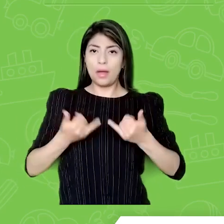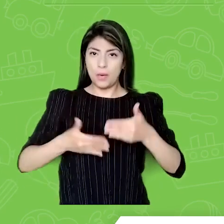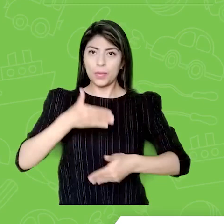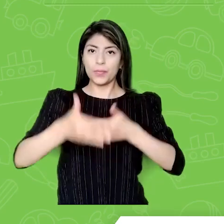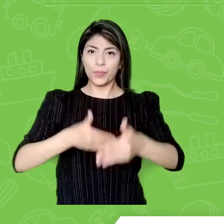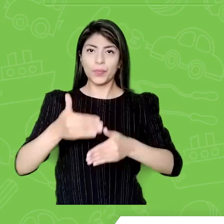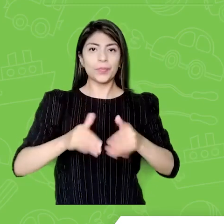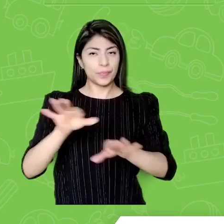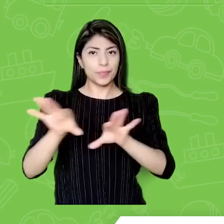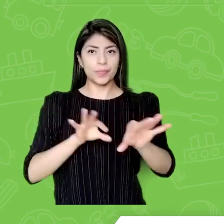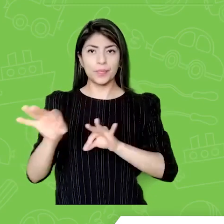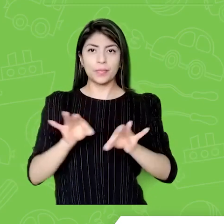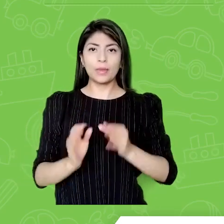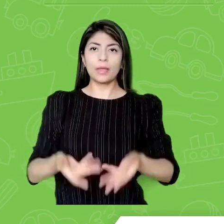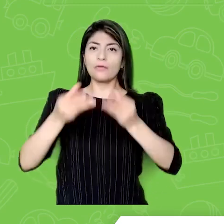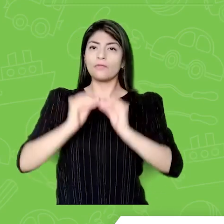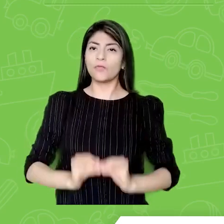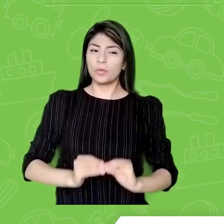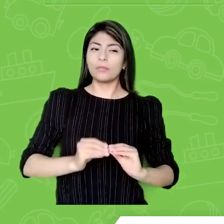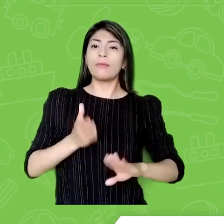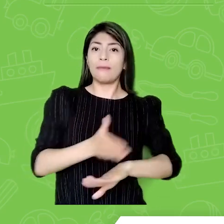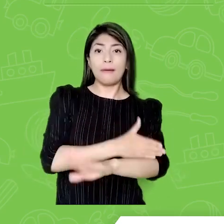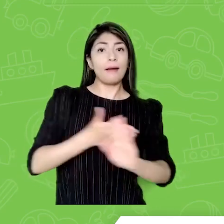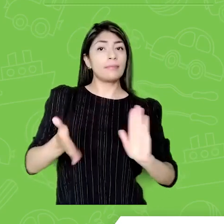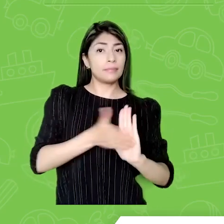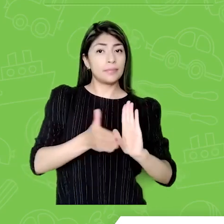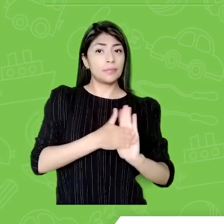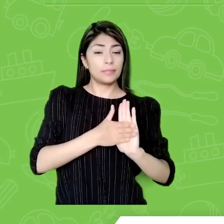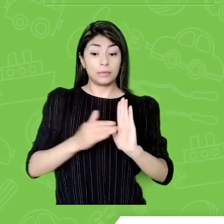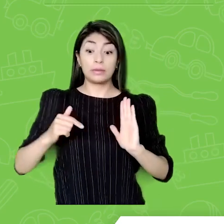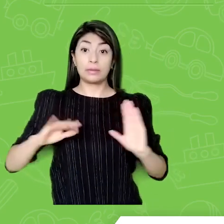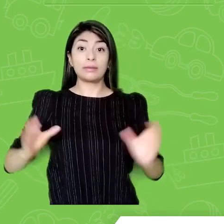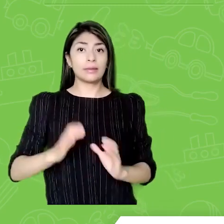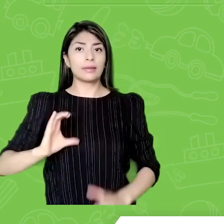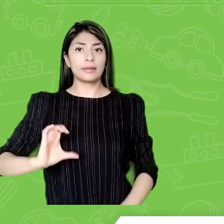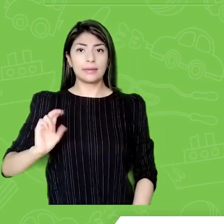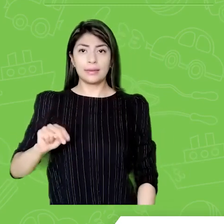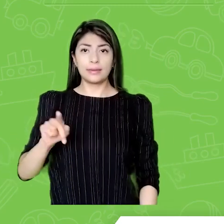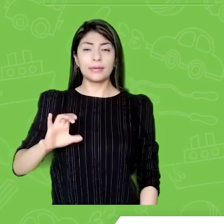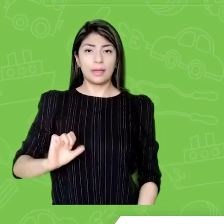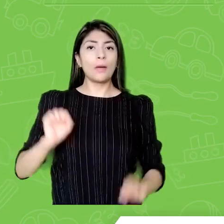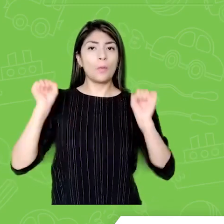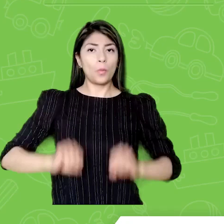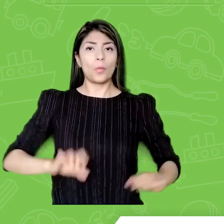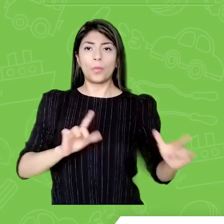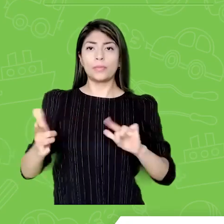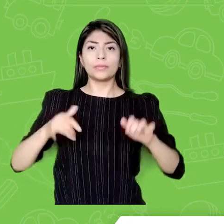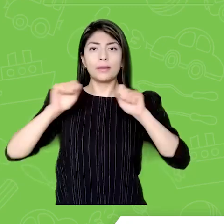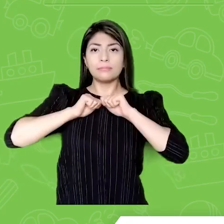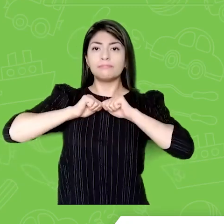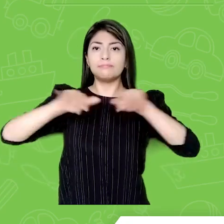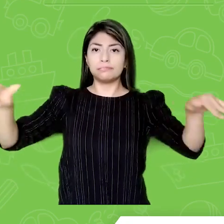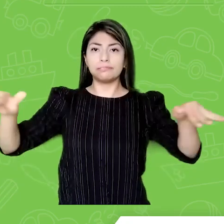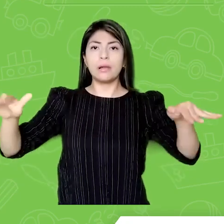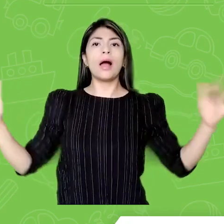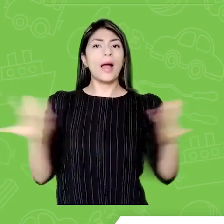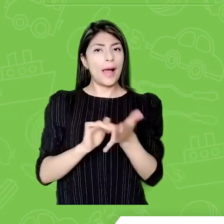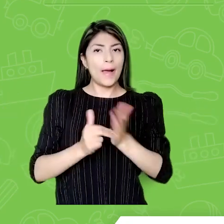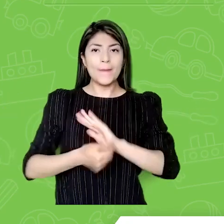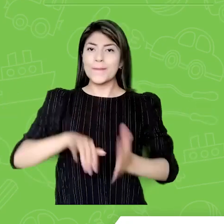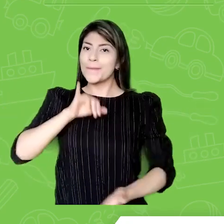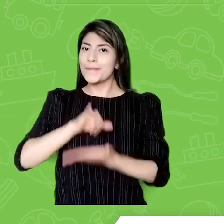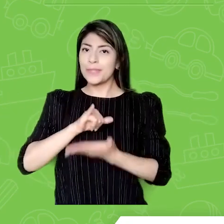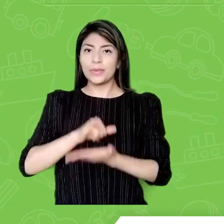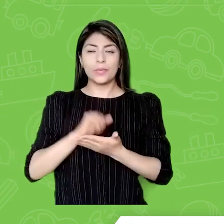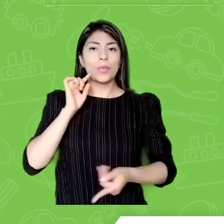selección, debidamente justificada y aprobada por la CNSC, y su divulgación se hará en los mismos medios utilizados